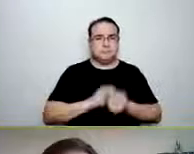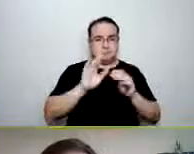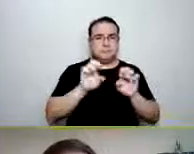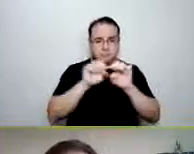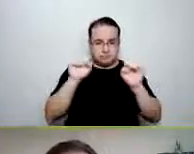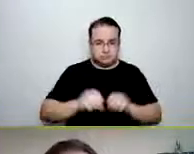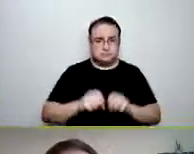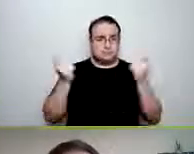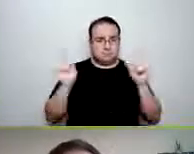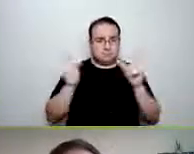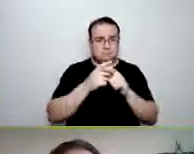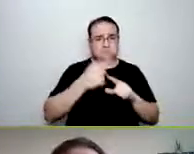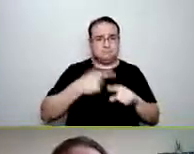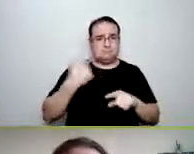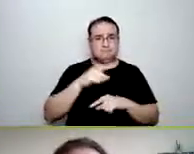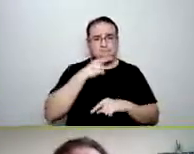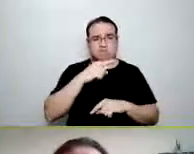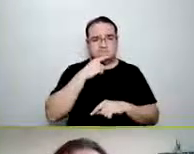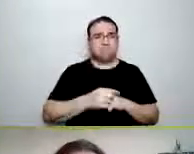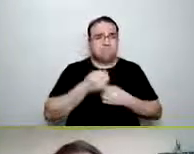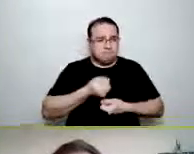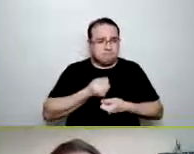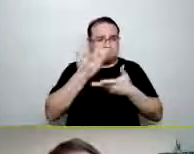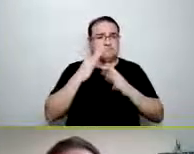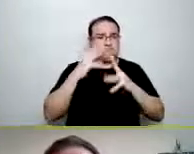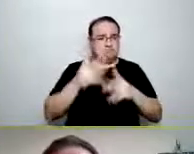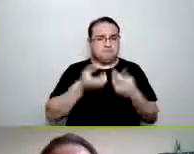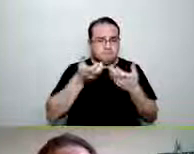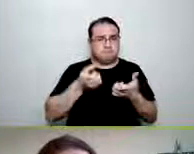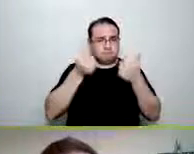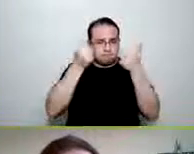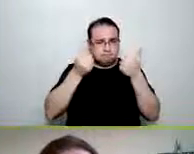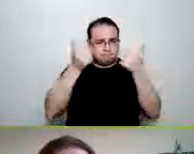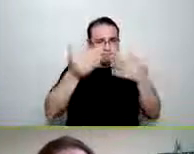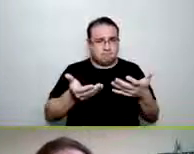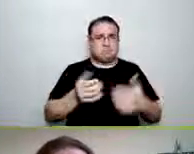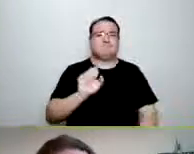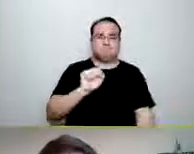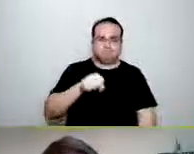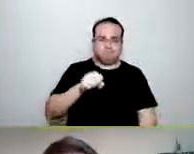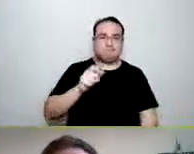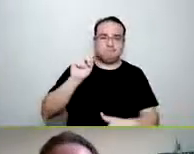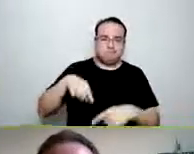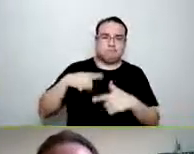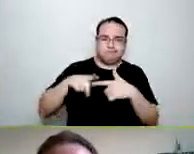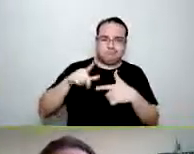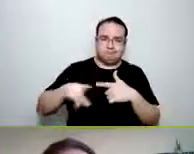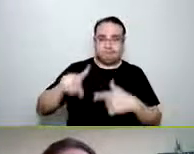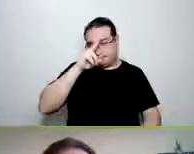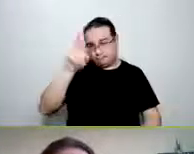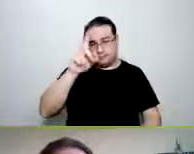é reduzido, quando não é mais possível de expressar tudo que se quer expressar, aí sim que é um problema, né? Aí o